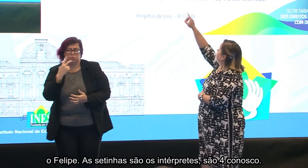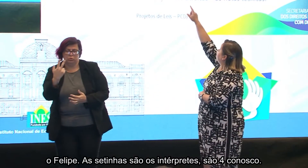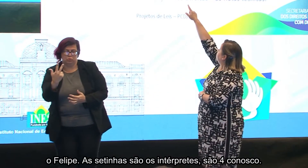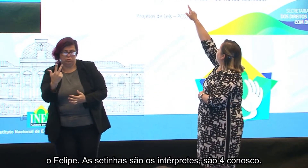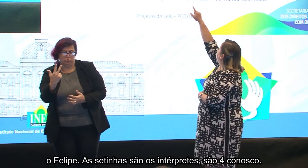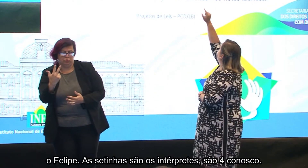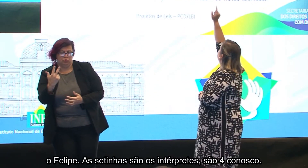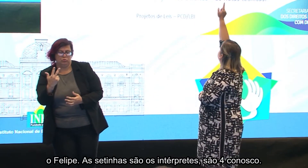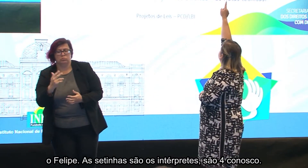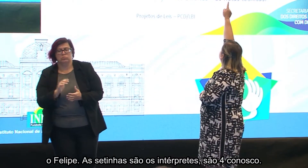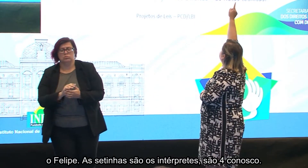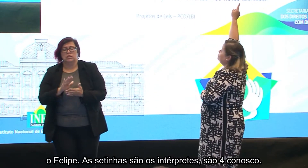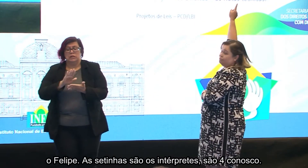e